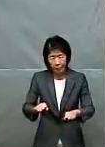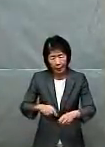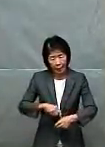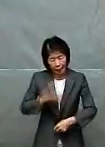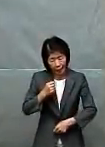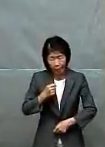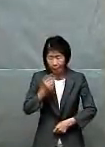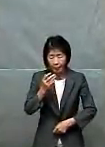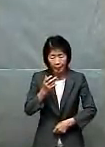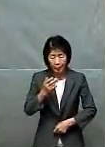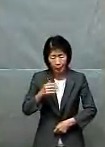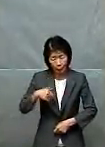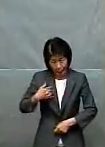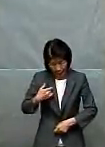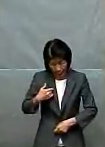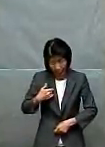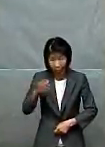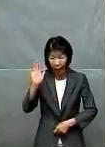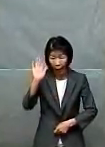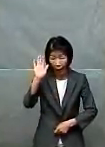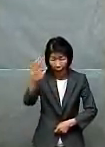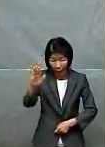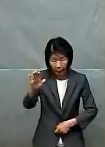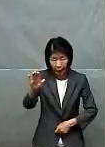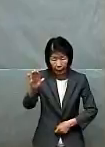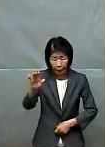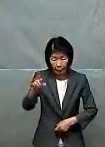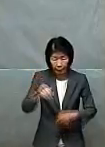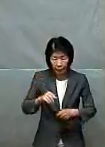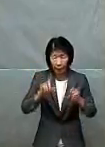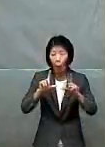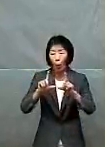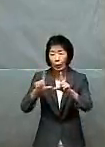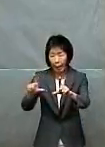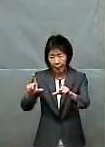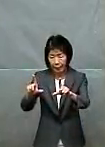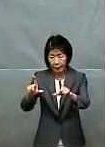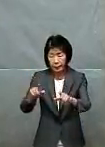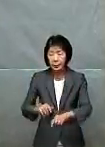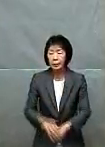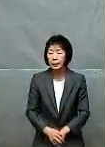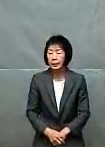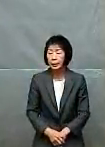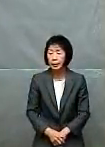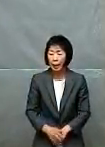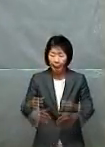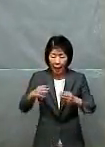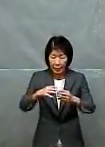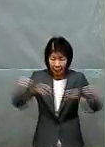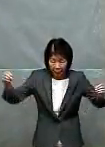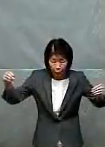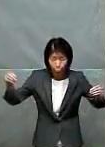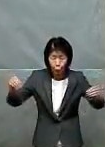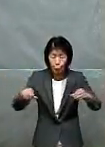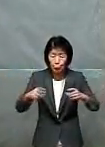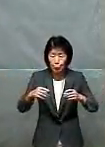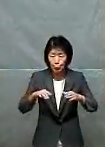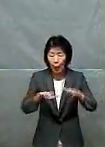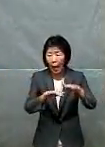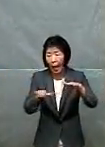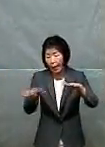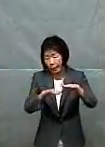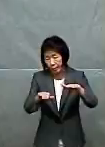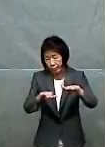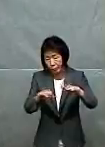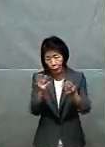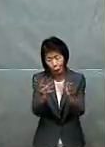ので、後ほどお答えさせていただければと思います。 わかりました。まあ、全国平均よりも、うん、下回っ